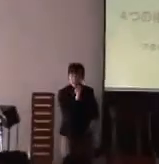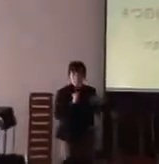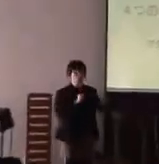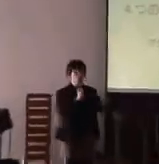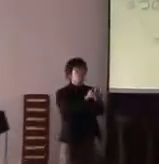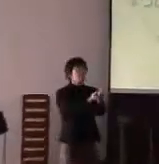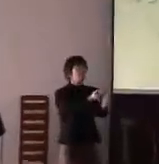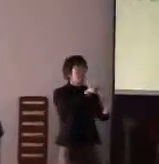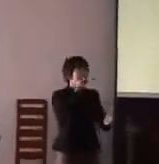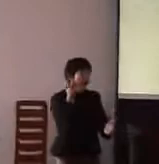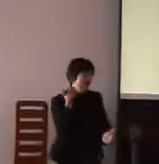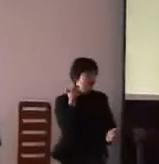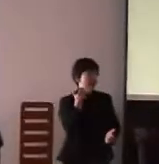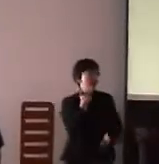まず紹介したいと思います。